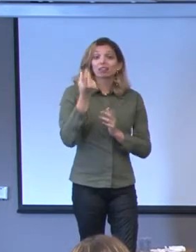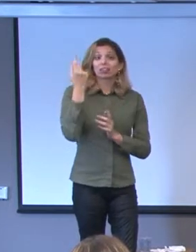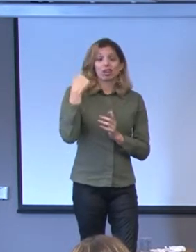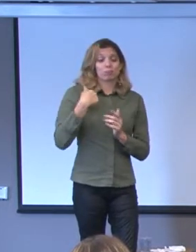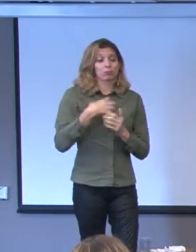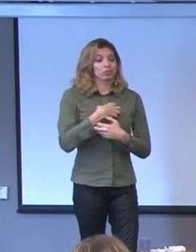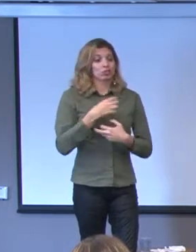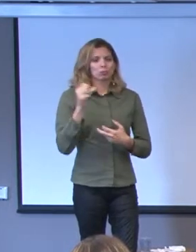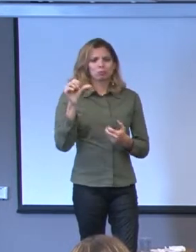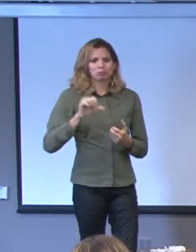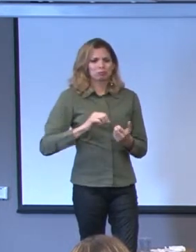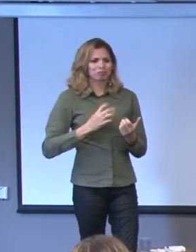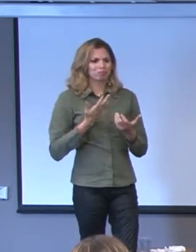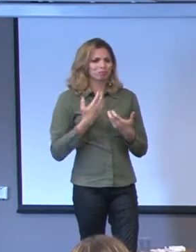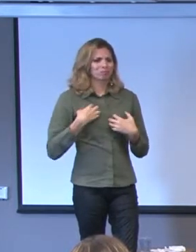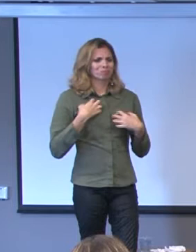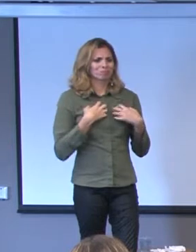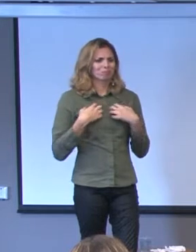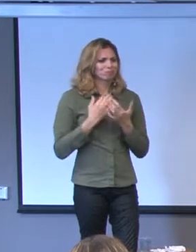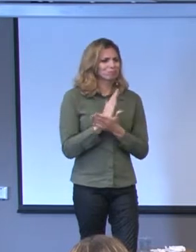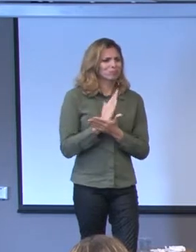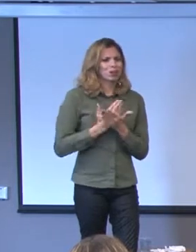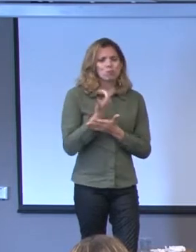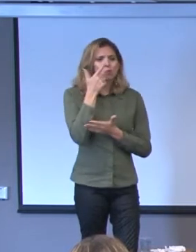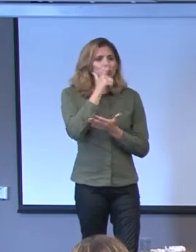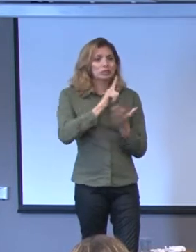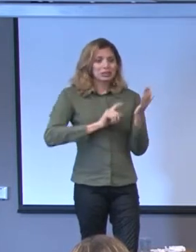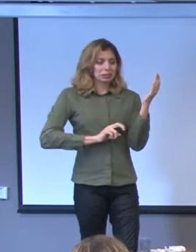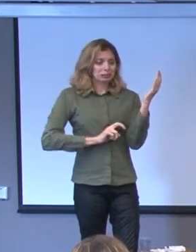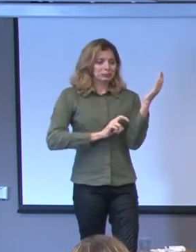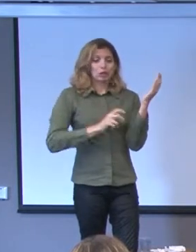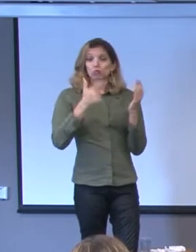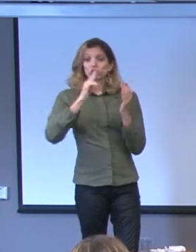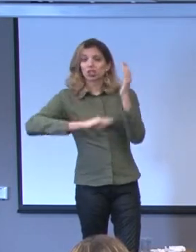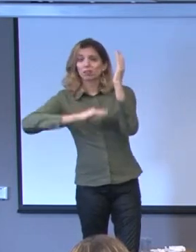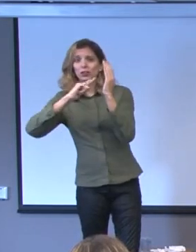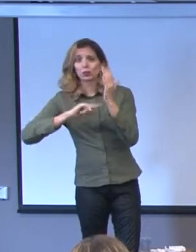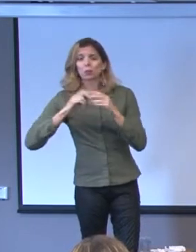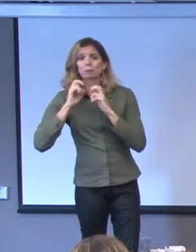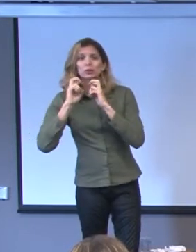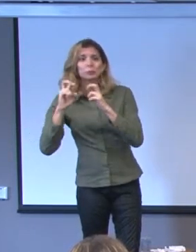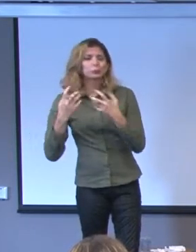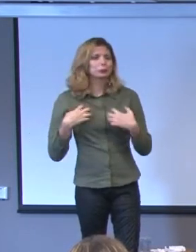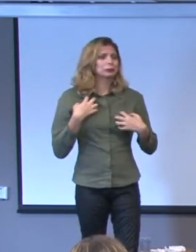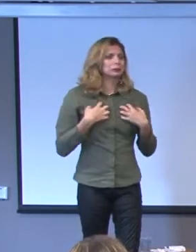sentia assim, me senti muito vulnerável tendo que subir uma escada rolante. Então,